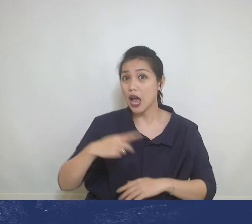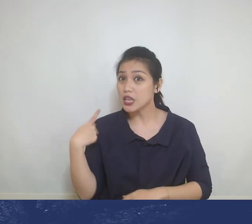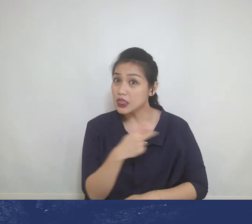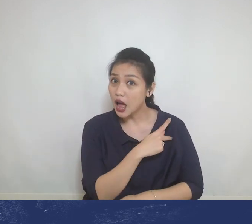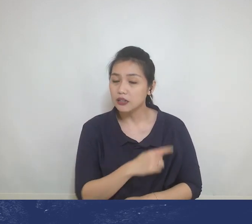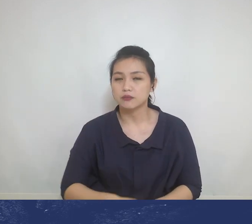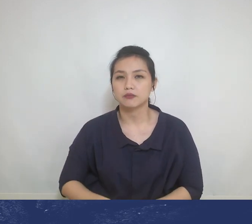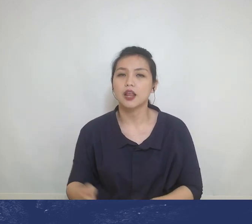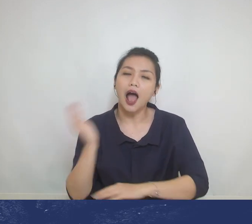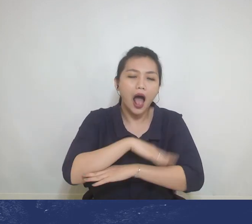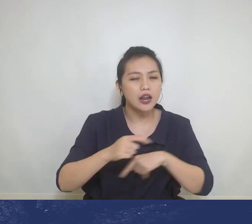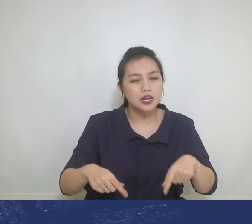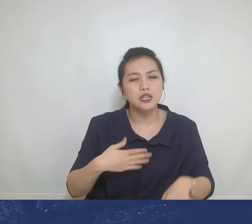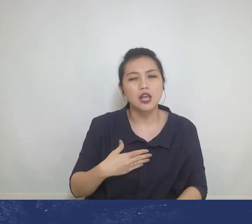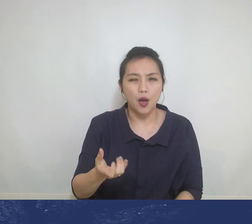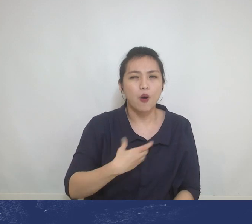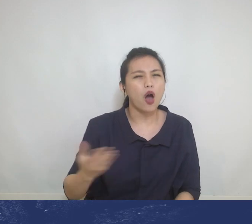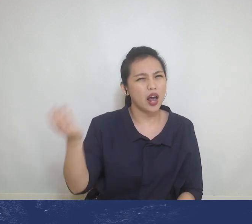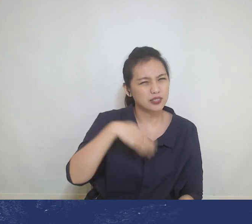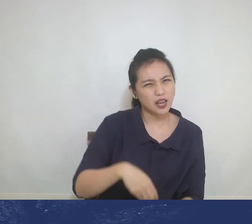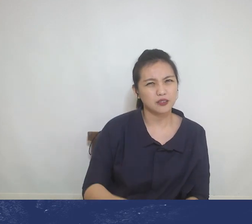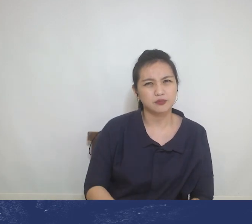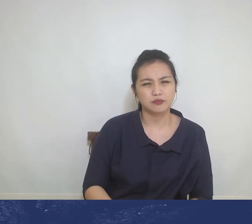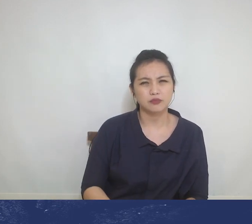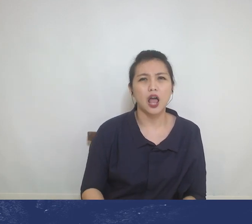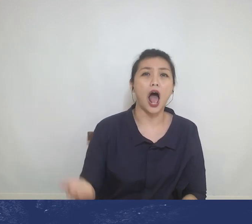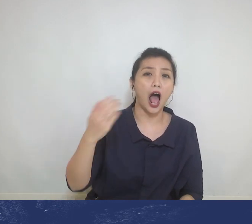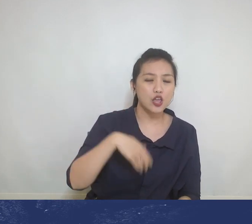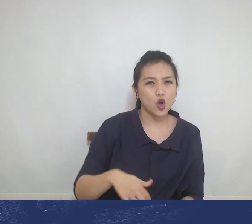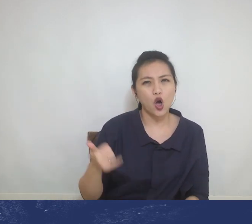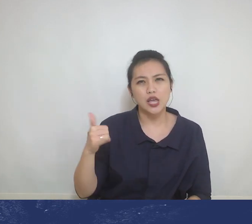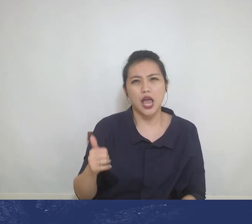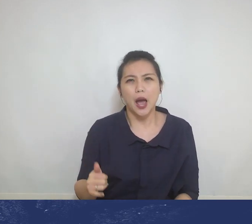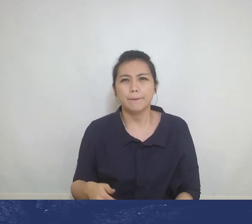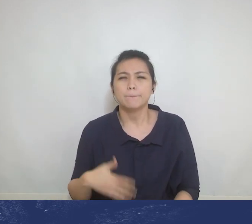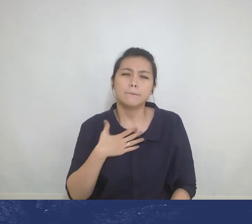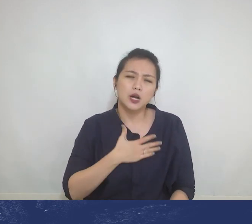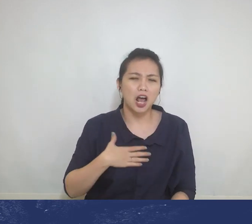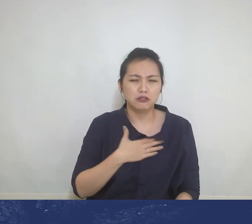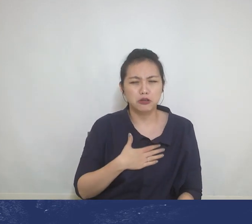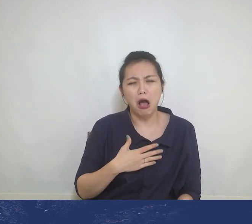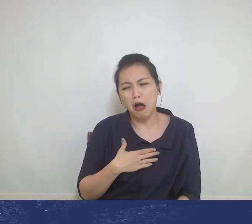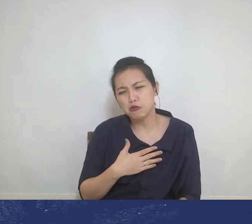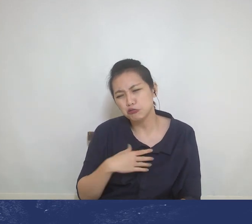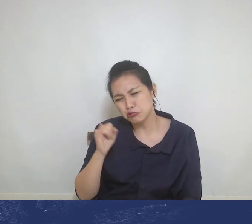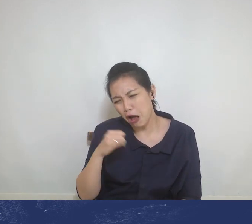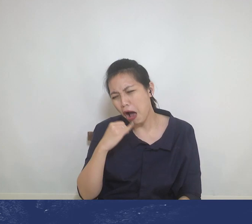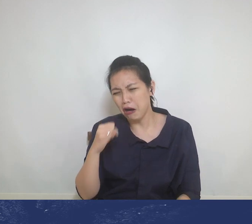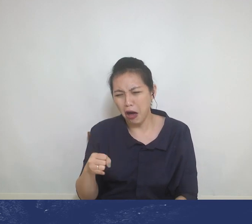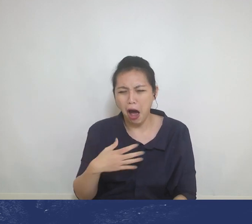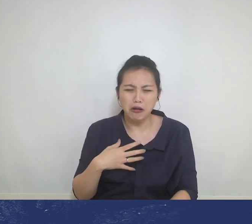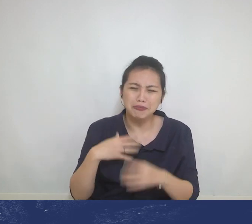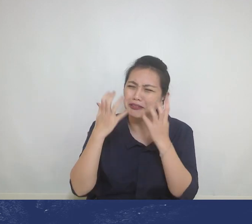ini saya mau ajak setiap kita malam hari ini, kalau ada di antara kita yang hari ini masih tertuduh dengan kehidupan masa lalu kita, kita yang masih hari